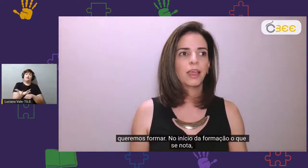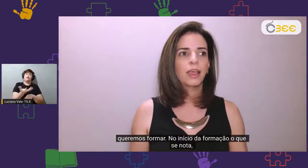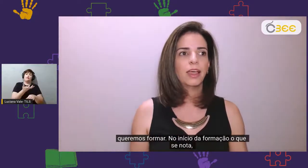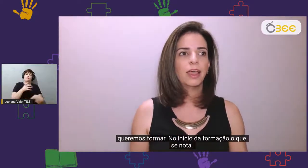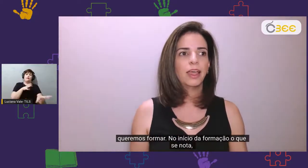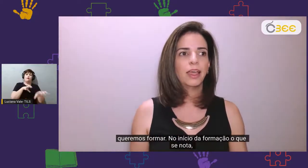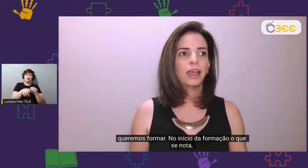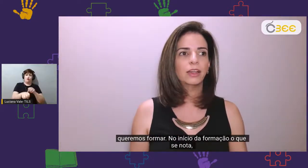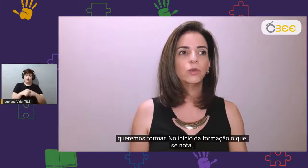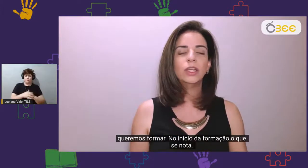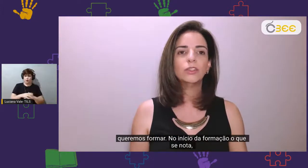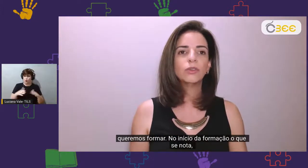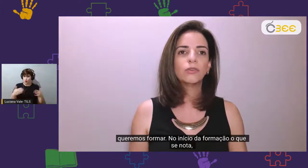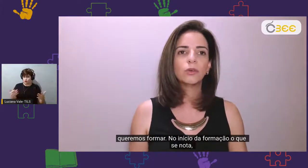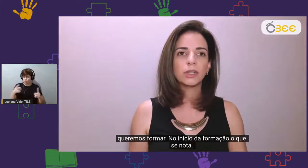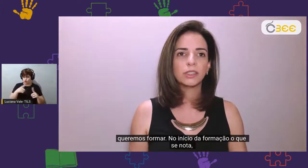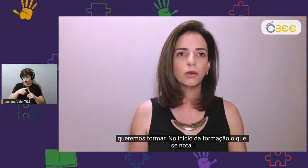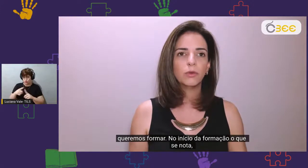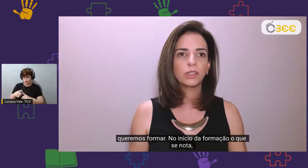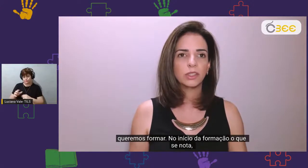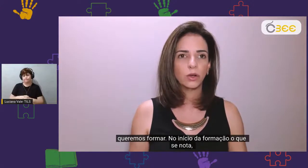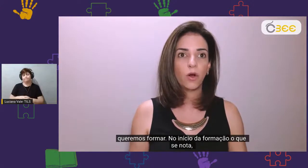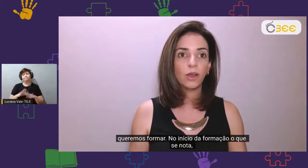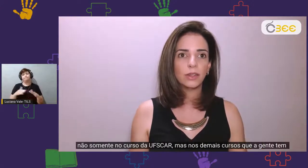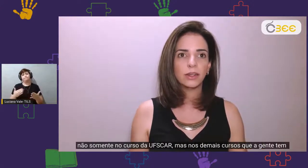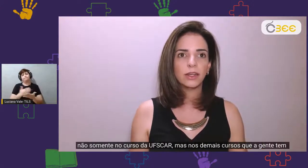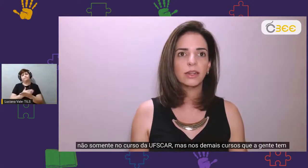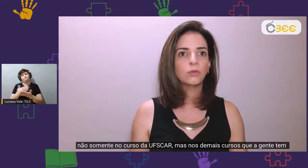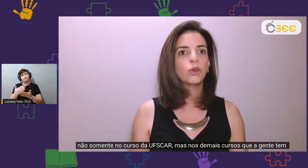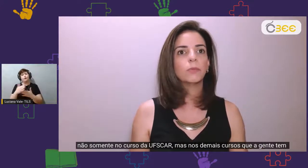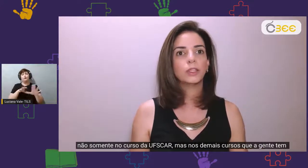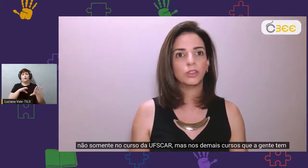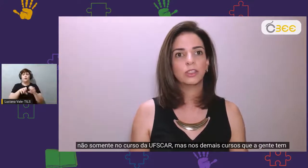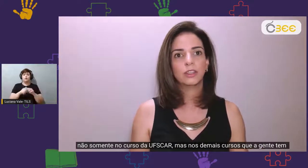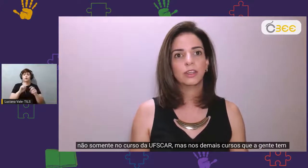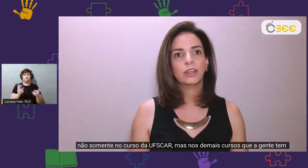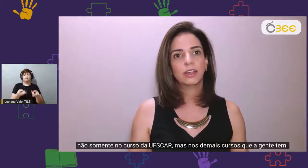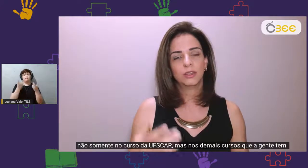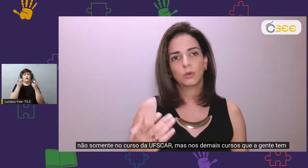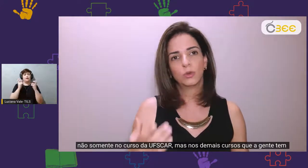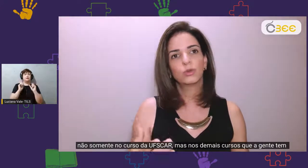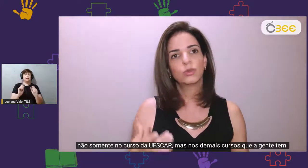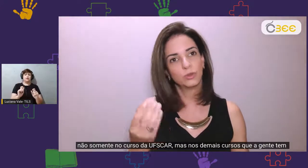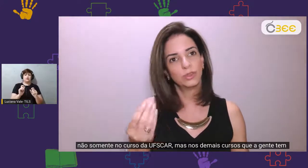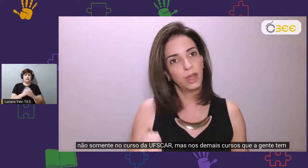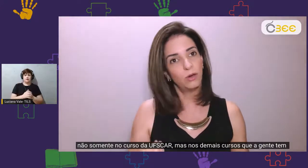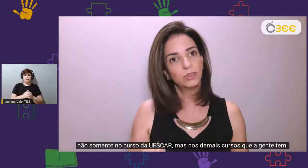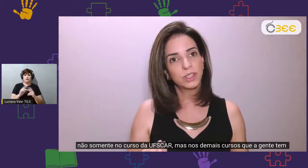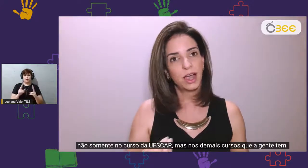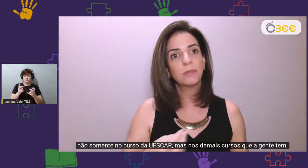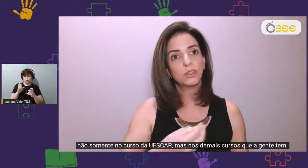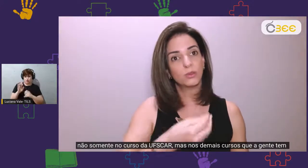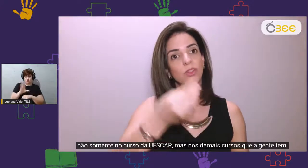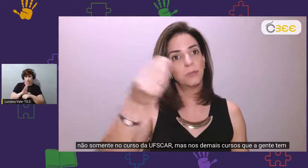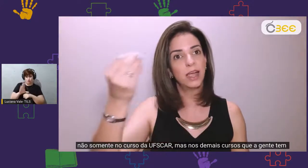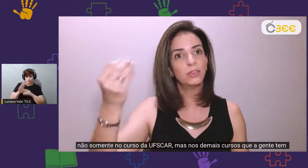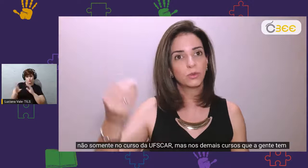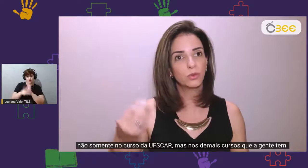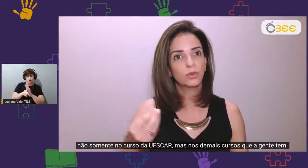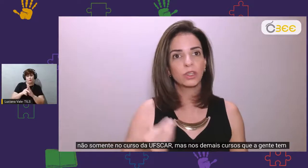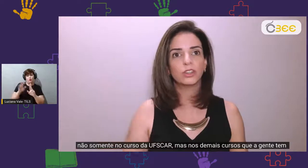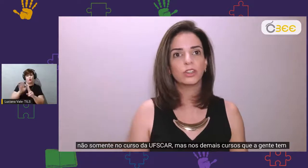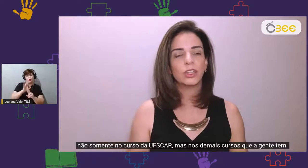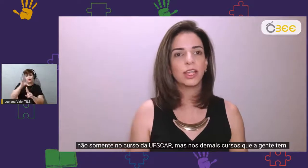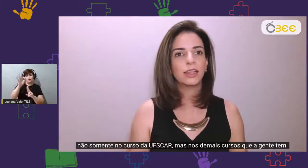né? No início da formação, o que se nota, né, não somente no curso da UFSCar, mas nos